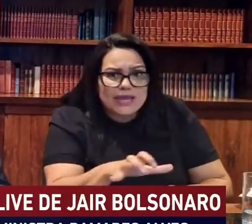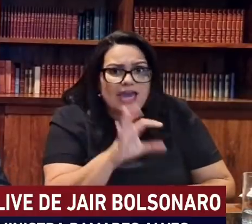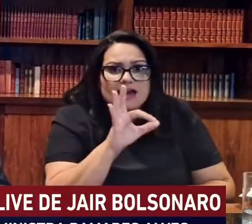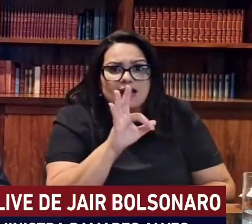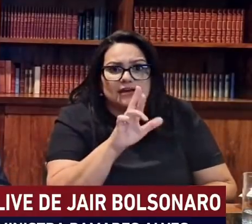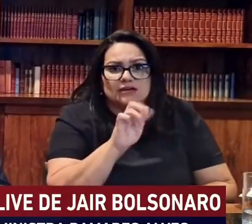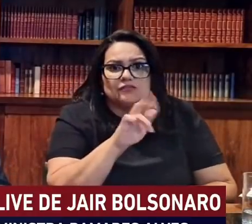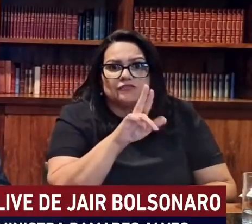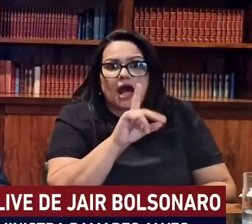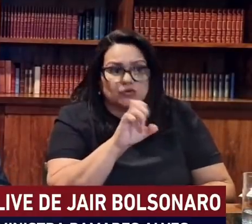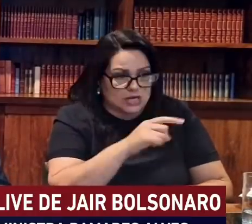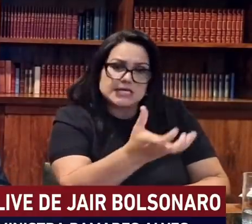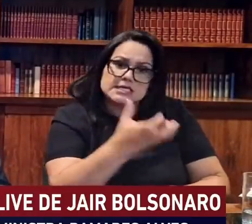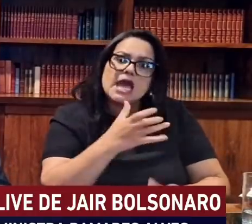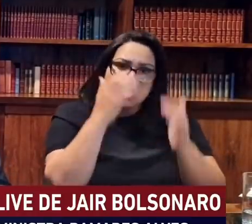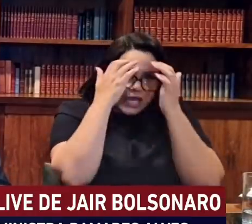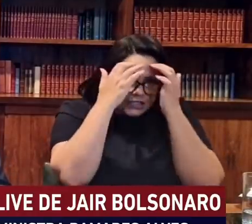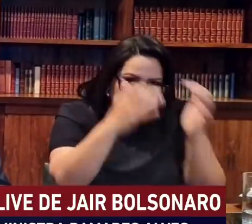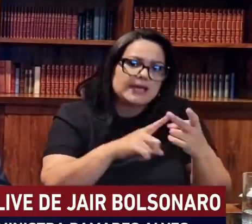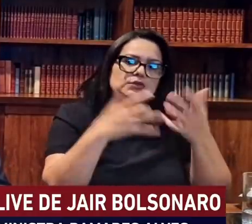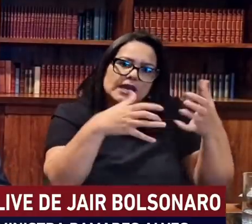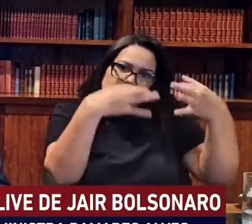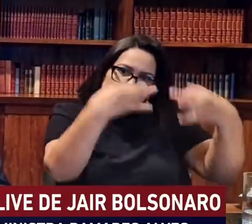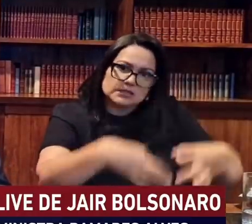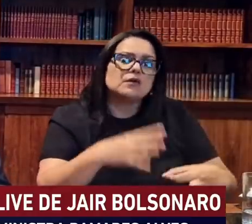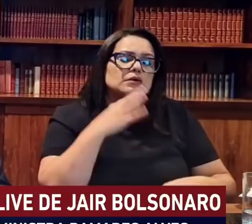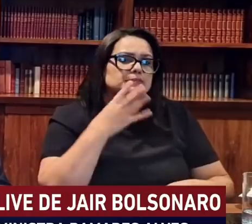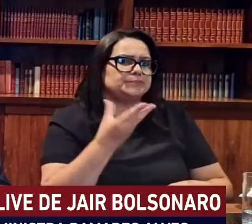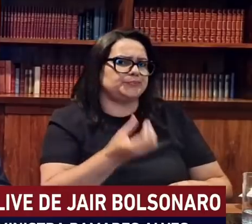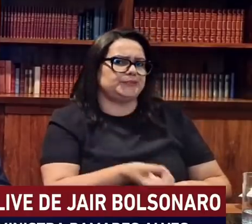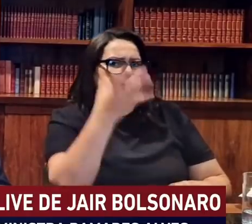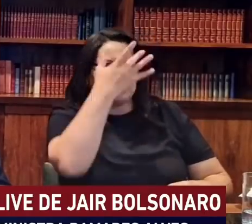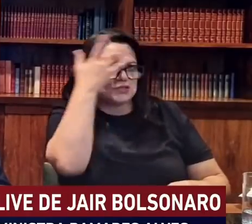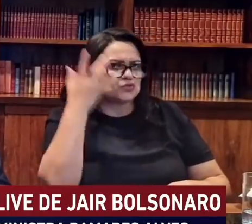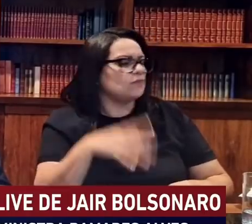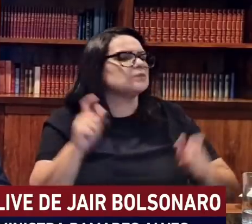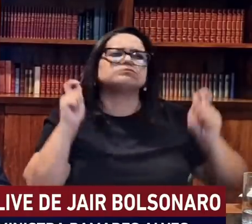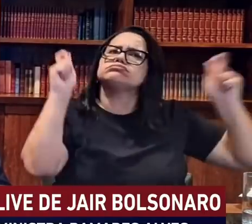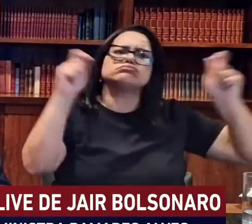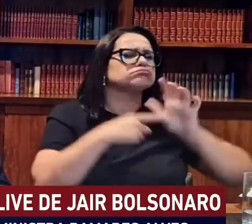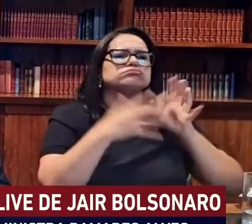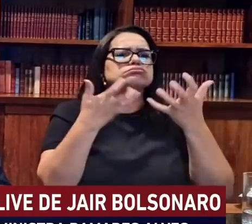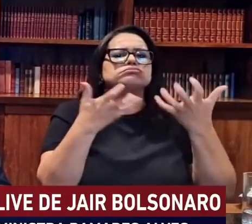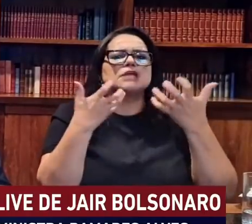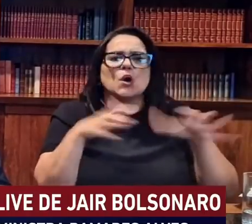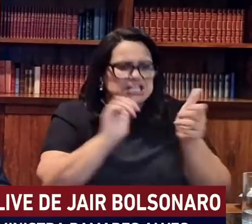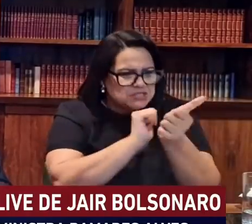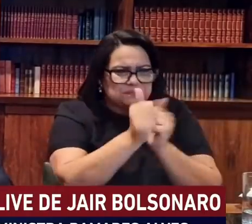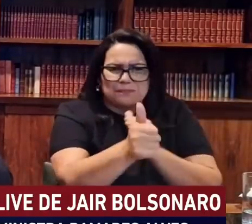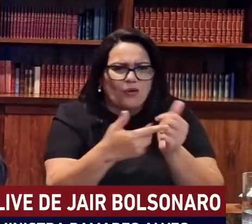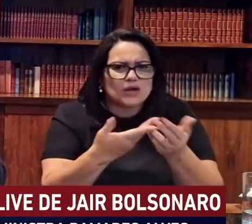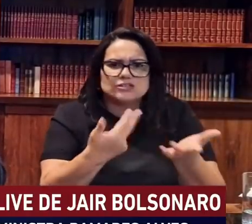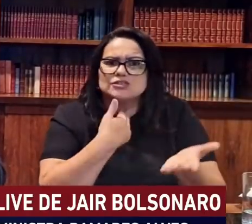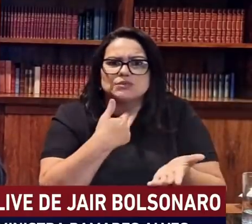respeito e dignidade. E eu conheço muita gente da comunidade trans levantando esse debate. No esporte, gente,